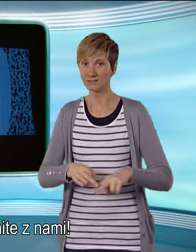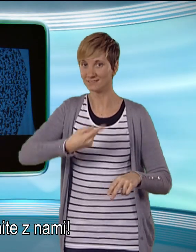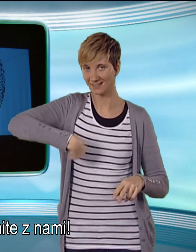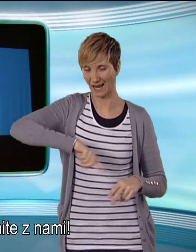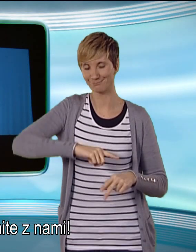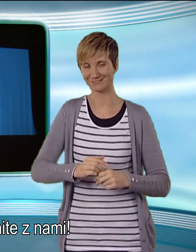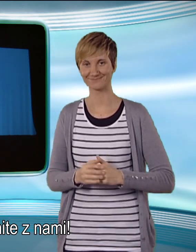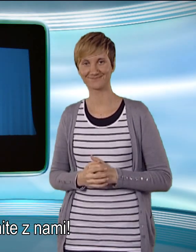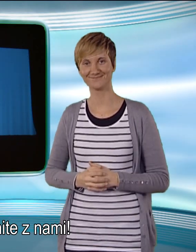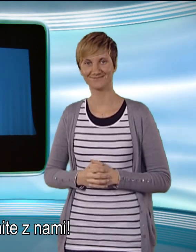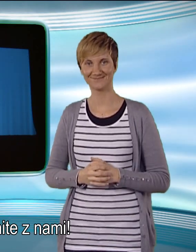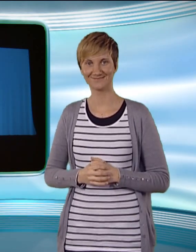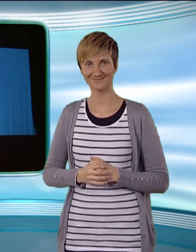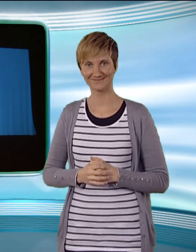Ostanite z nami.